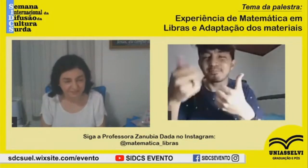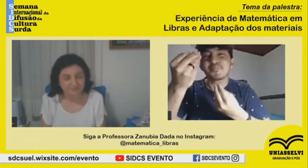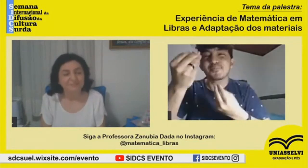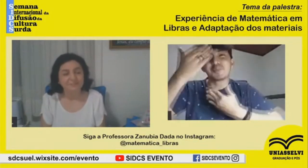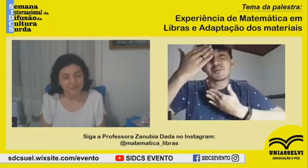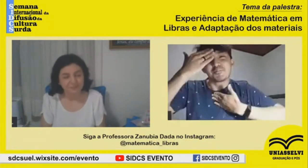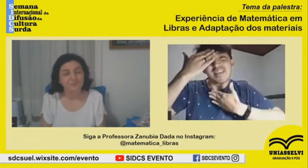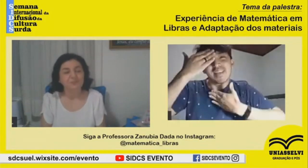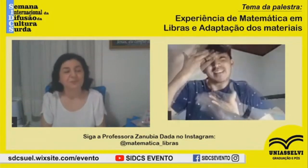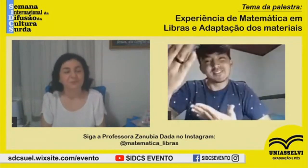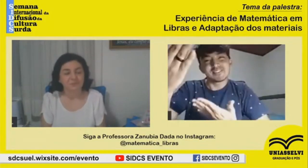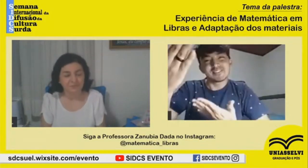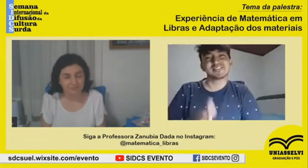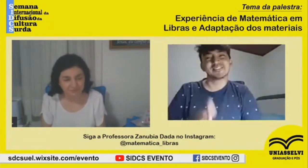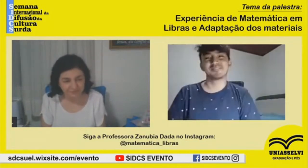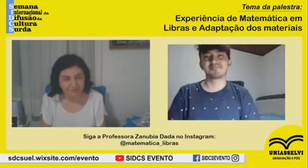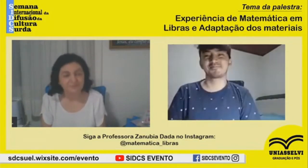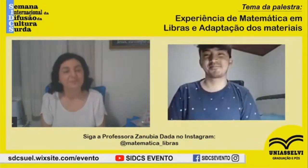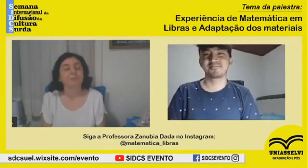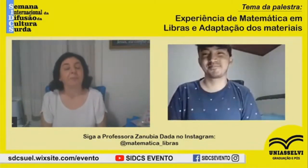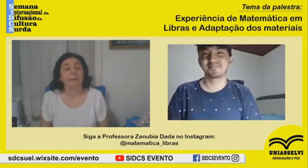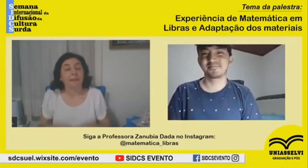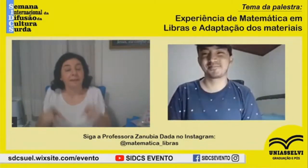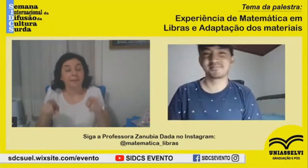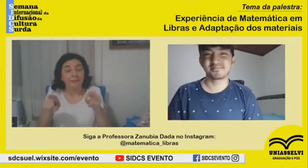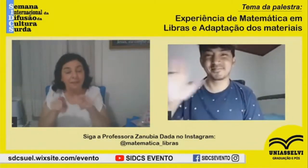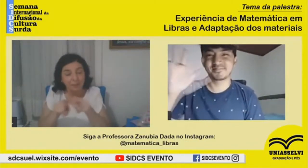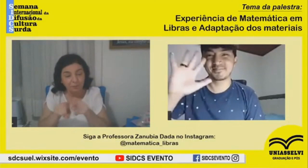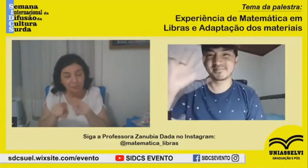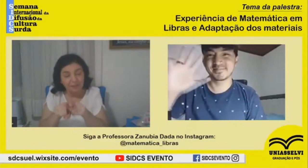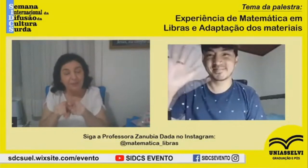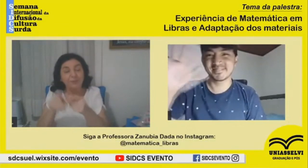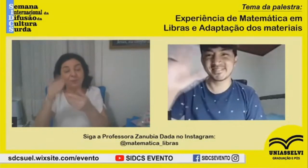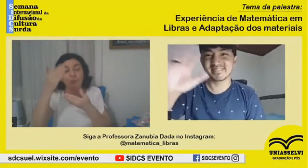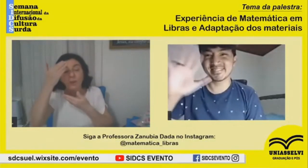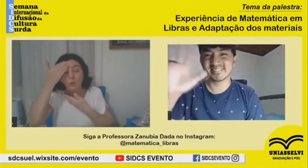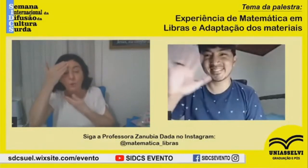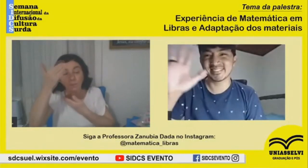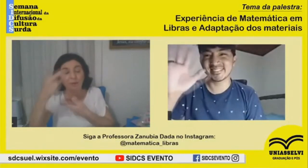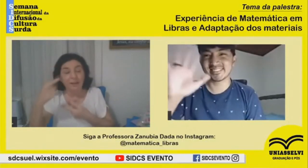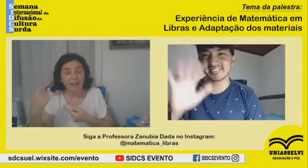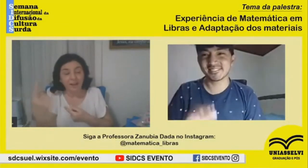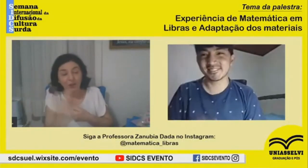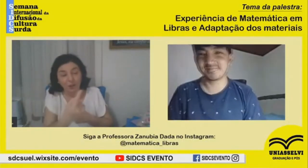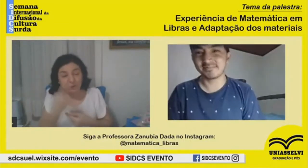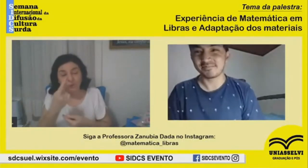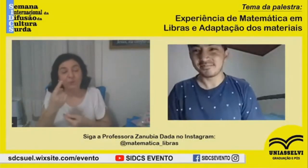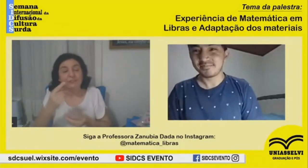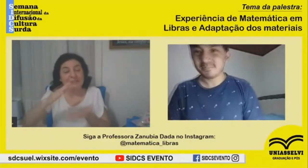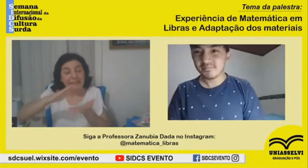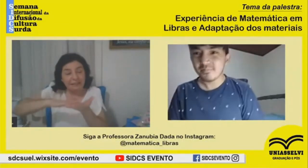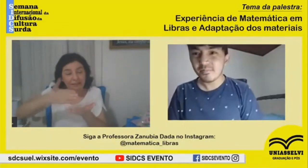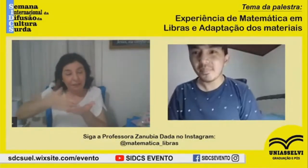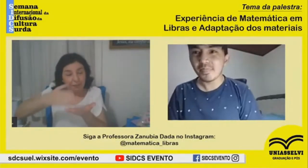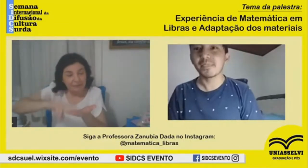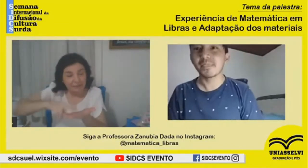Agradecer a todas as pessoas presentes nessa live, todos que assistiram até aqui. Muito obrigado.